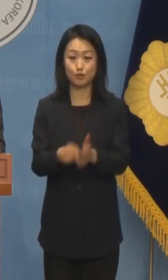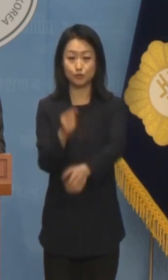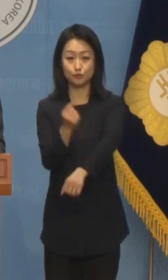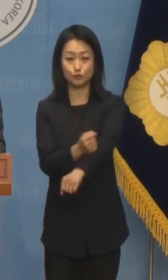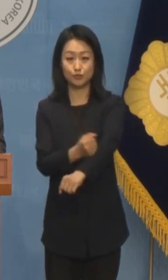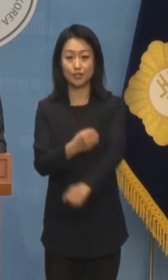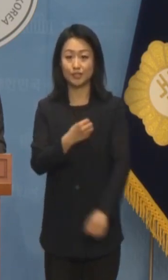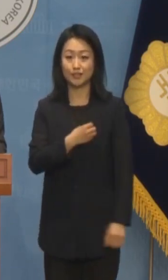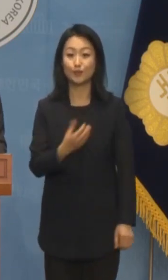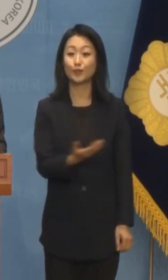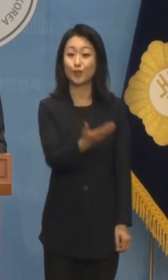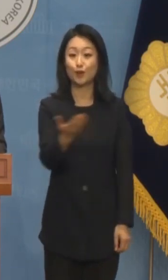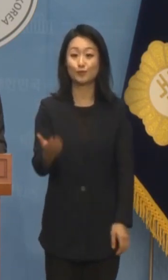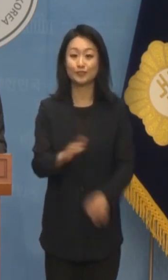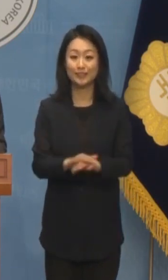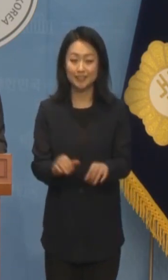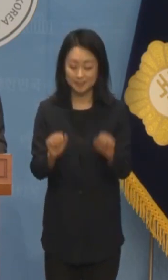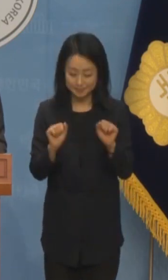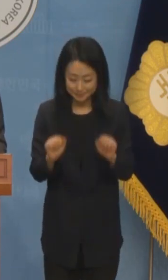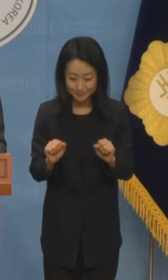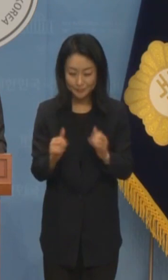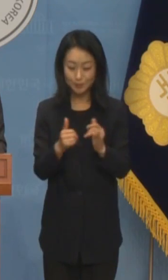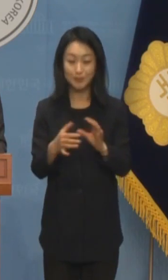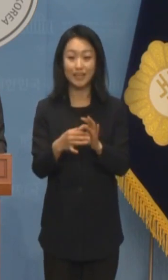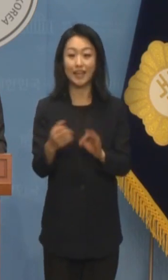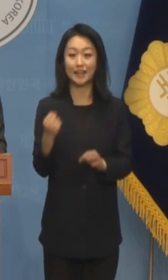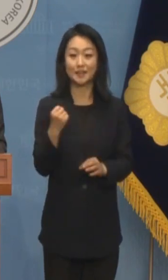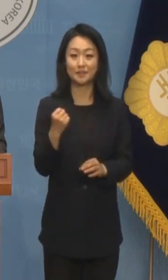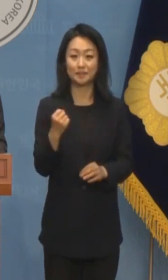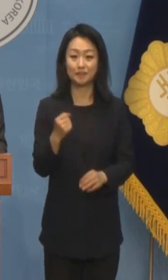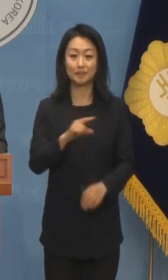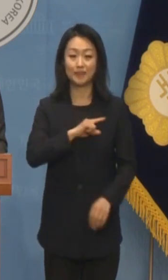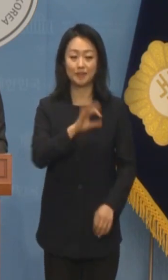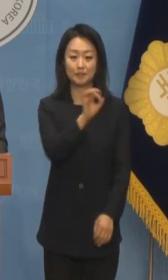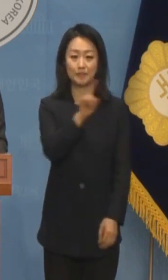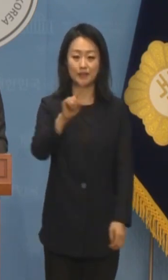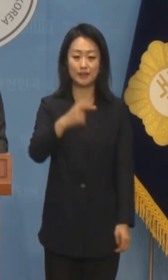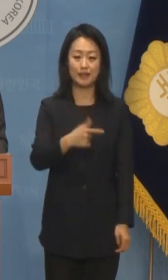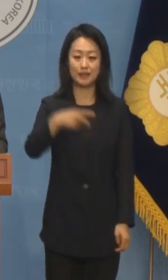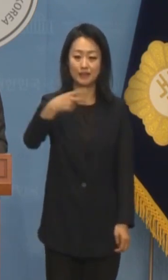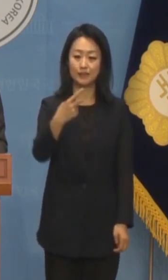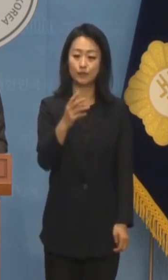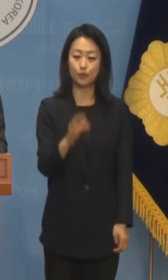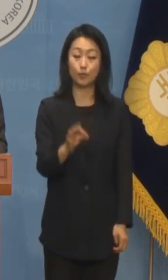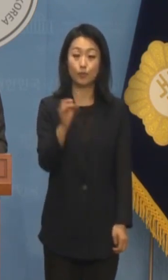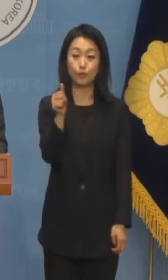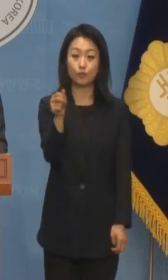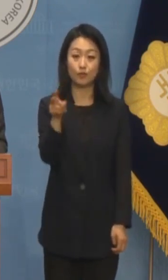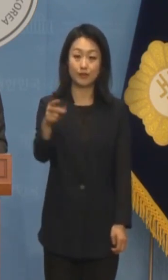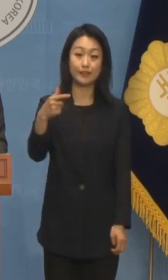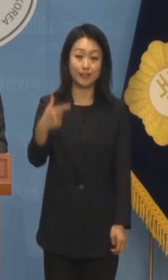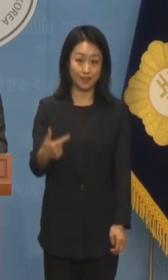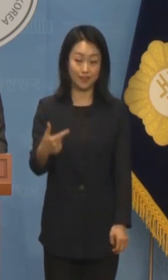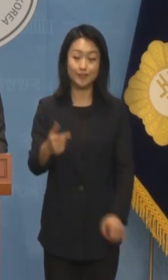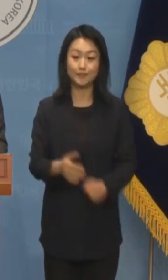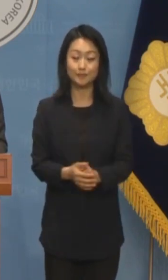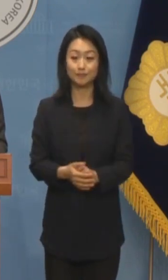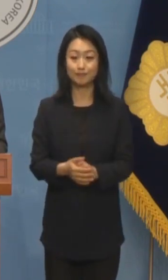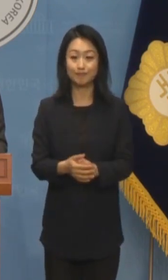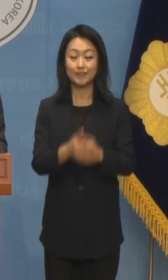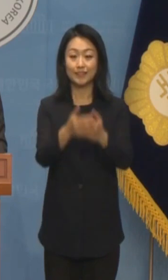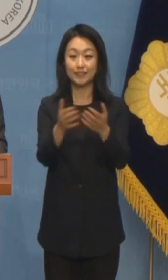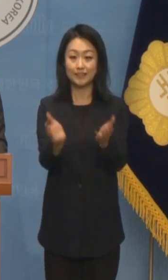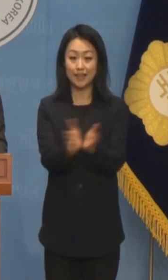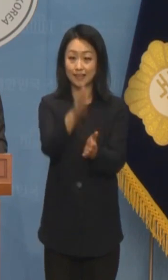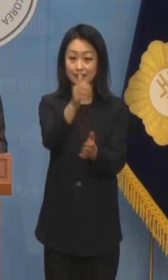여러분, 안녕하십니까? 국민의힘 안동현입니다. 국민의힘 전당대회 청년